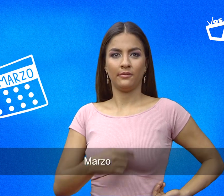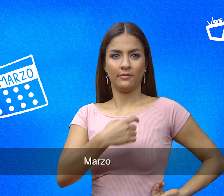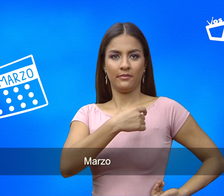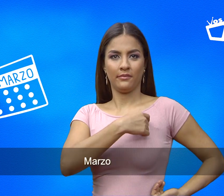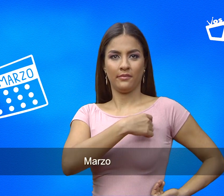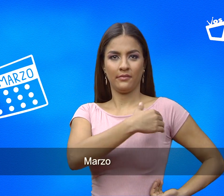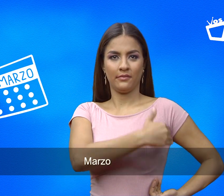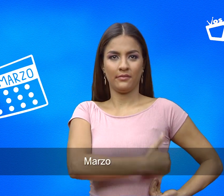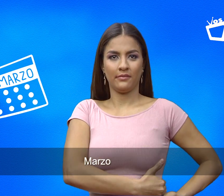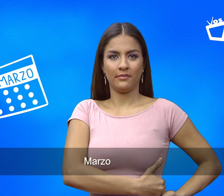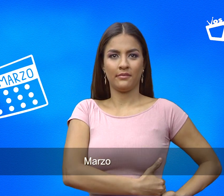marzo